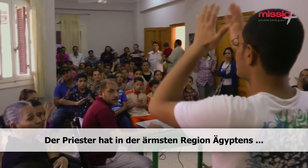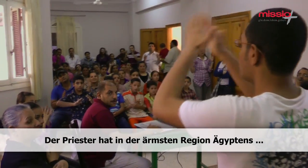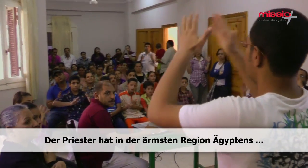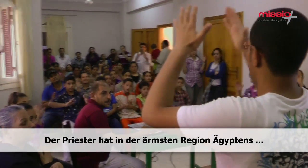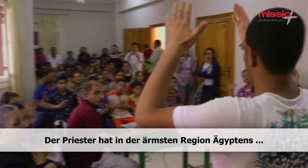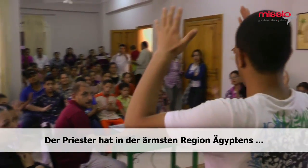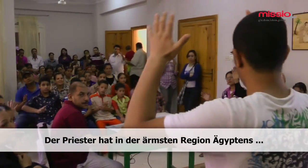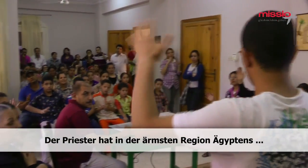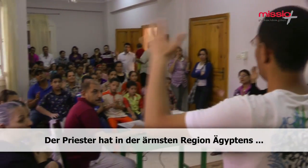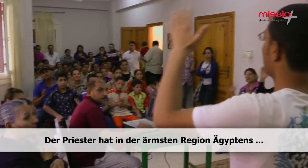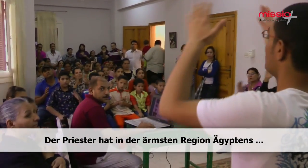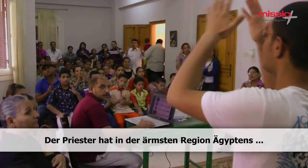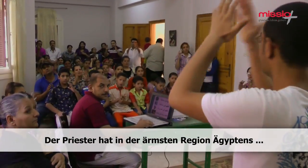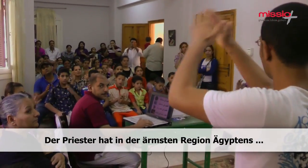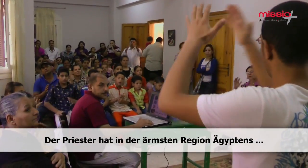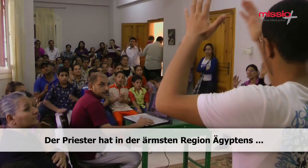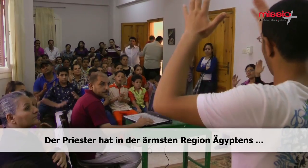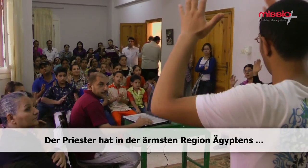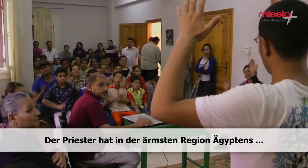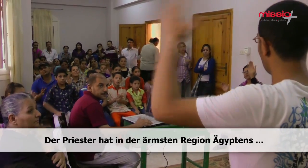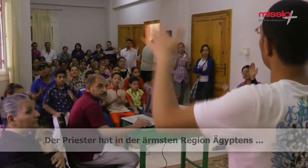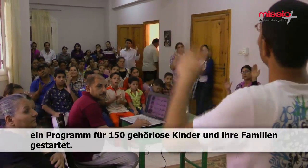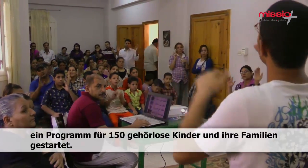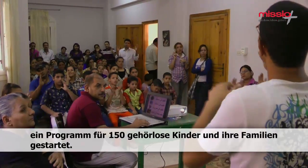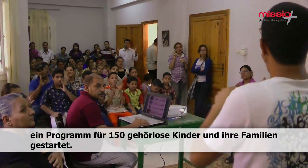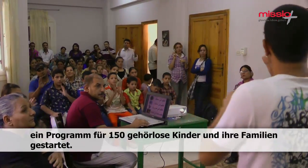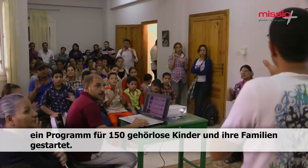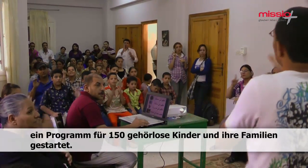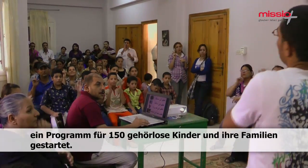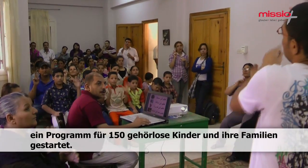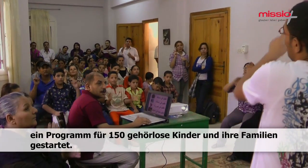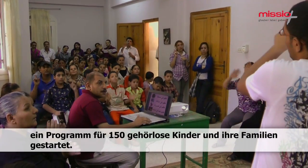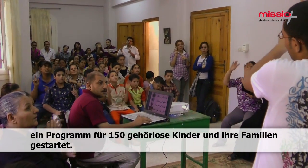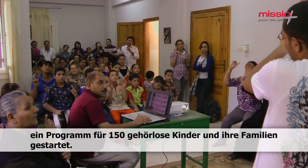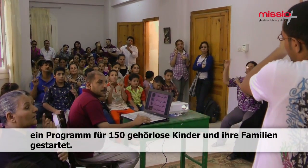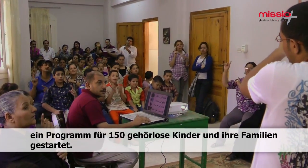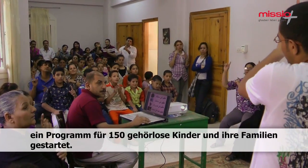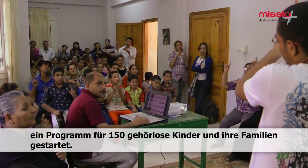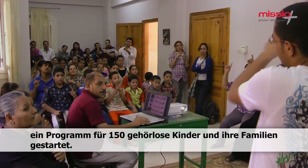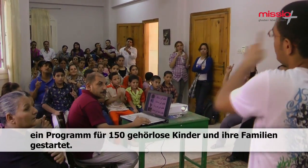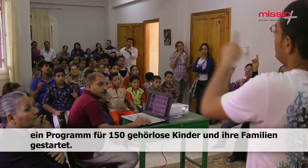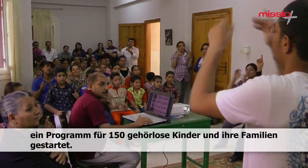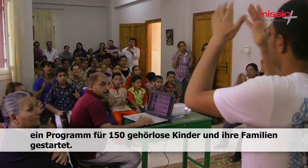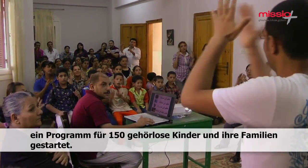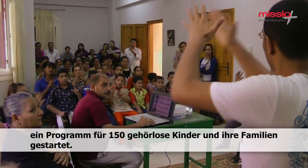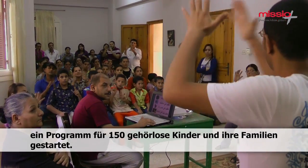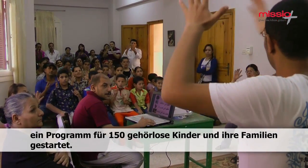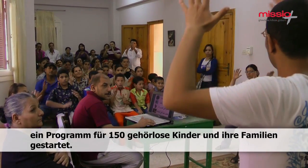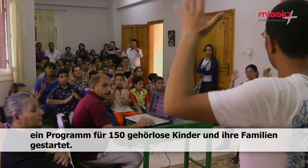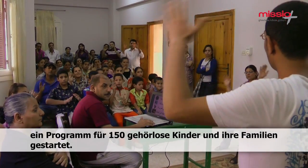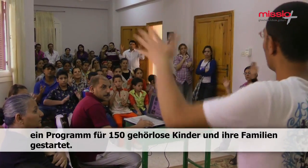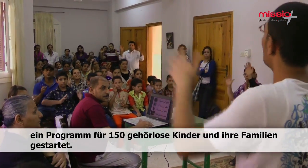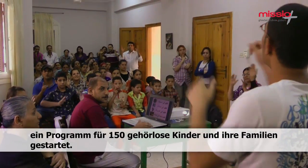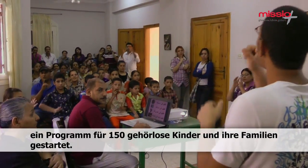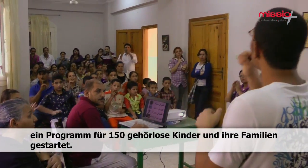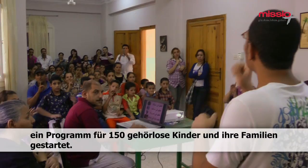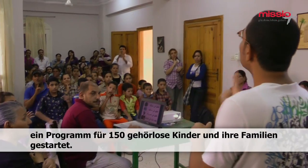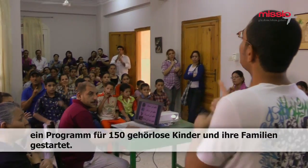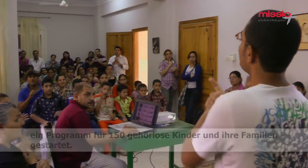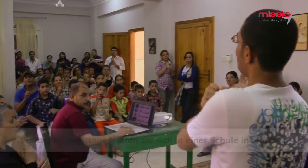Der Priester hat in der ärmsten Region Ägyptens ein Programm für 150 gehörlose Kinder und Jugendliche und ihre Familien